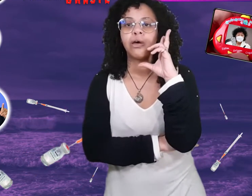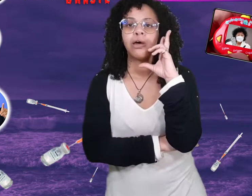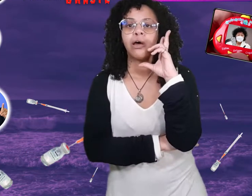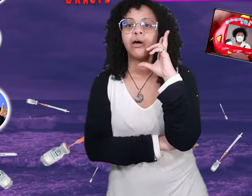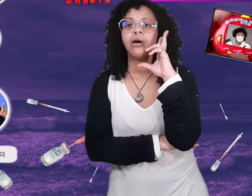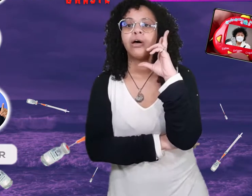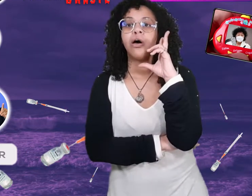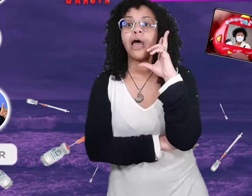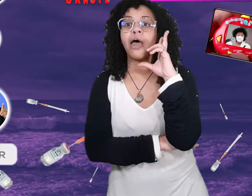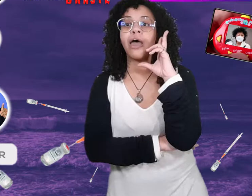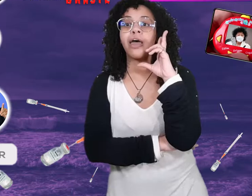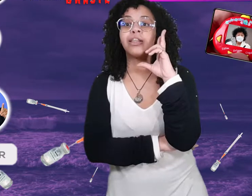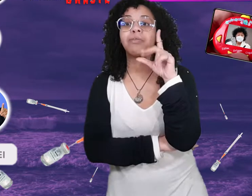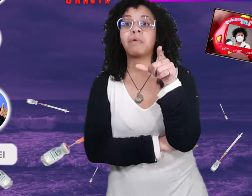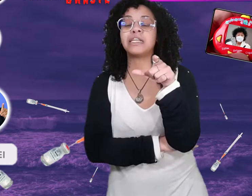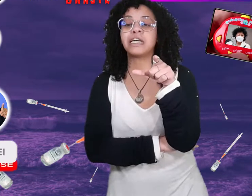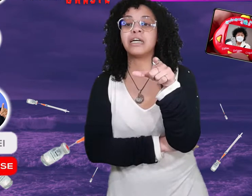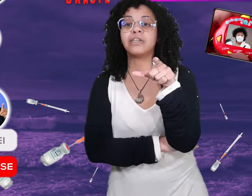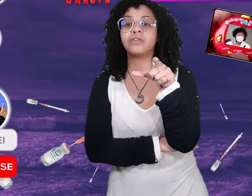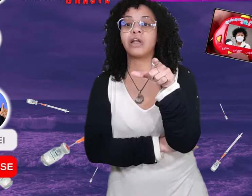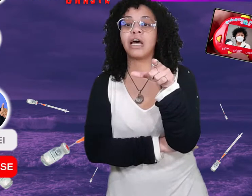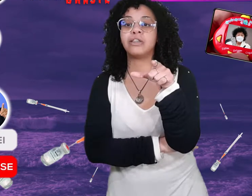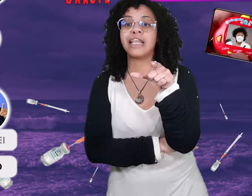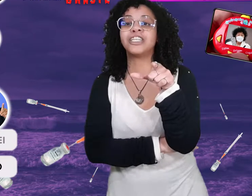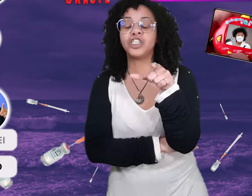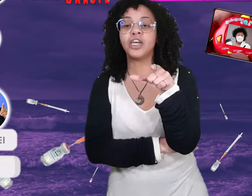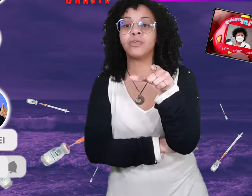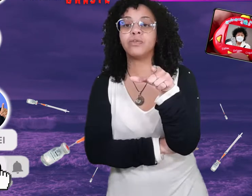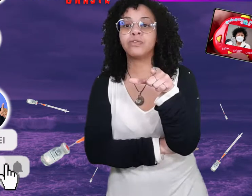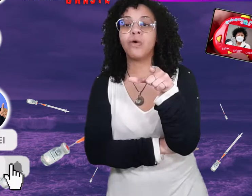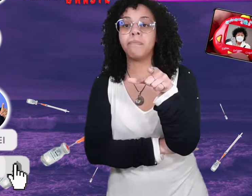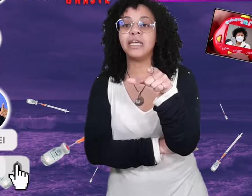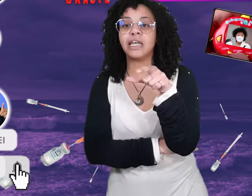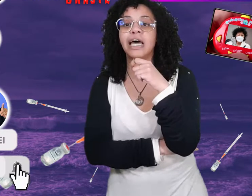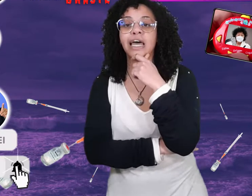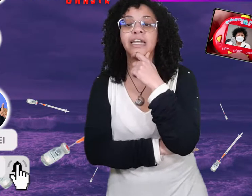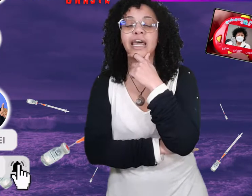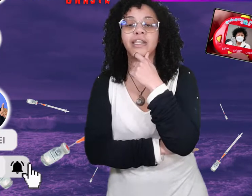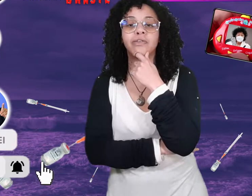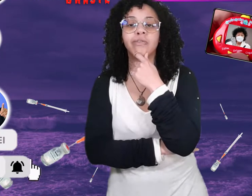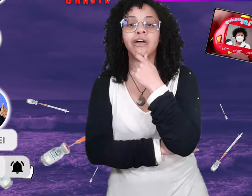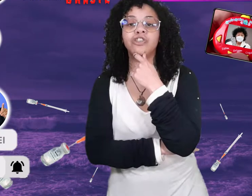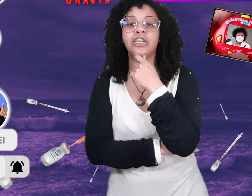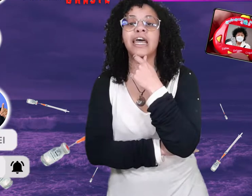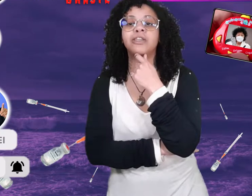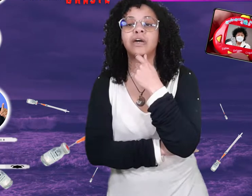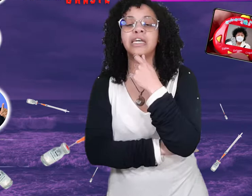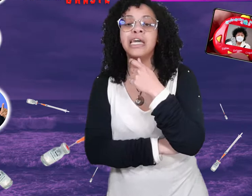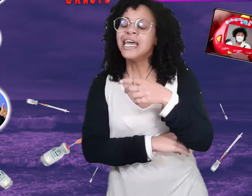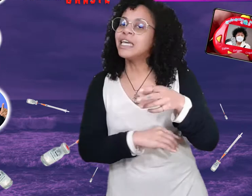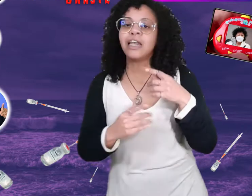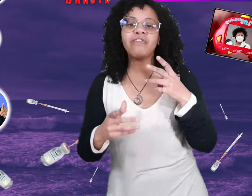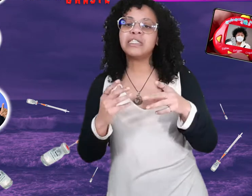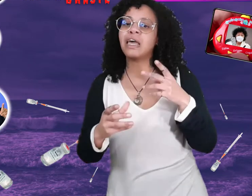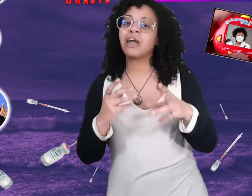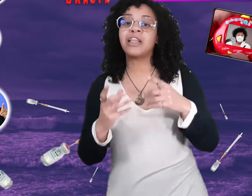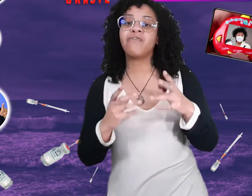Qual? Parece aquele cantor lá, Netinho, do Mila. É, Neto. É um tal de Neto aí, que ele vai ser cada vez